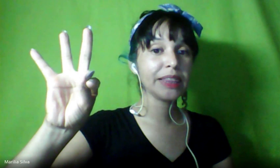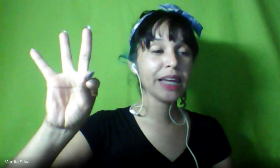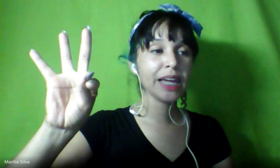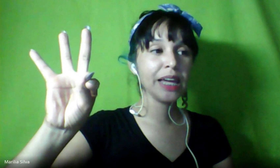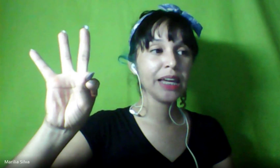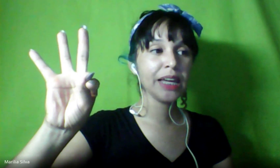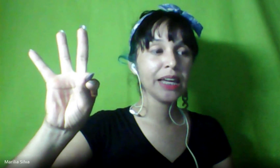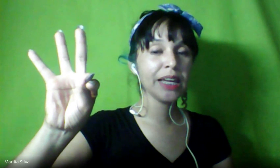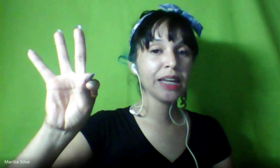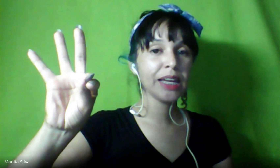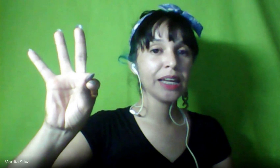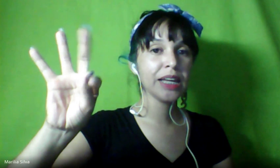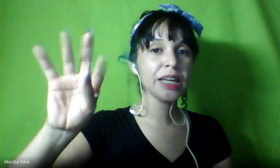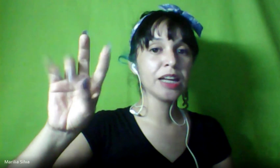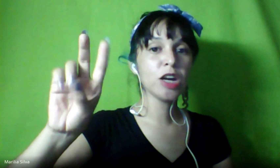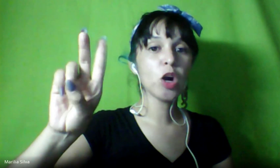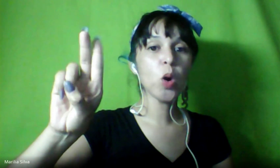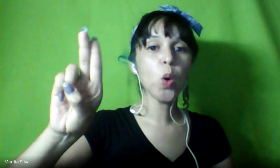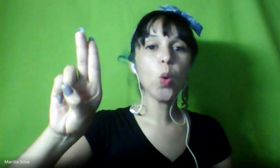T,